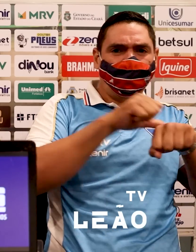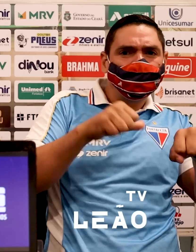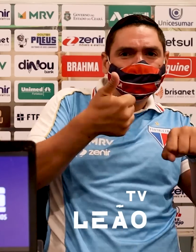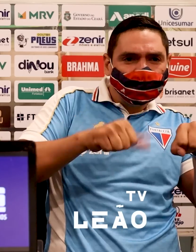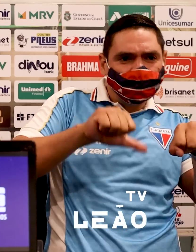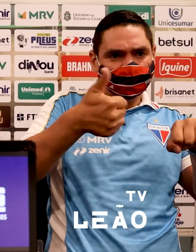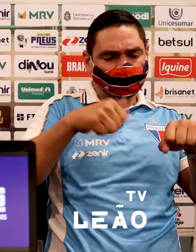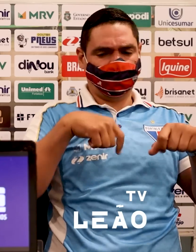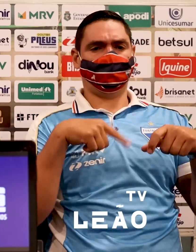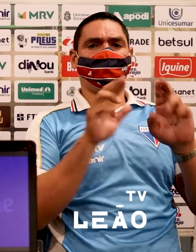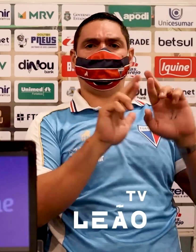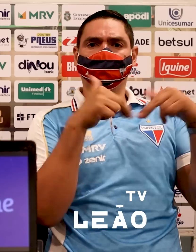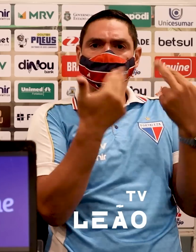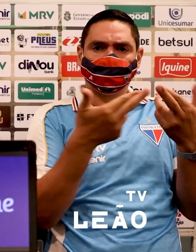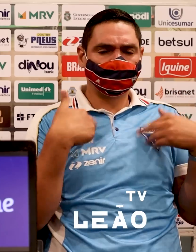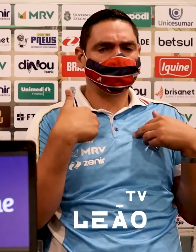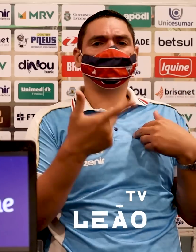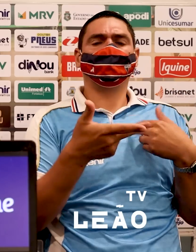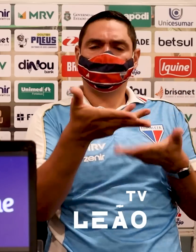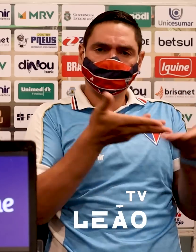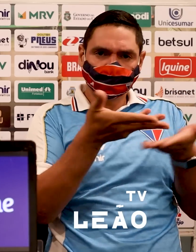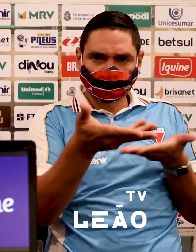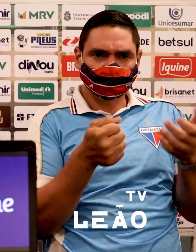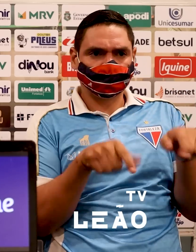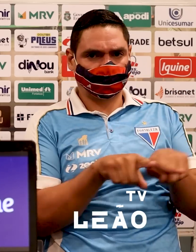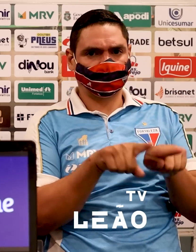O time, com respeito